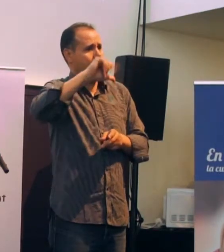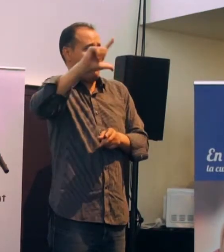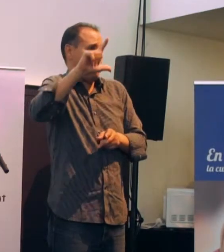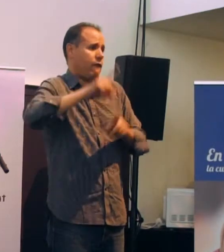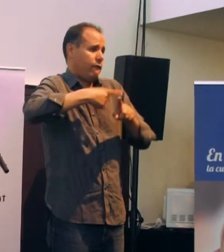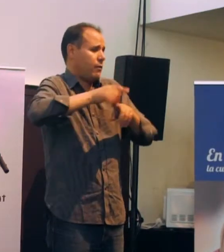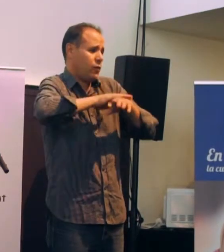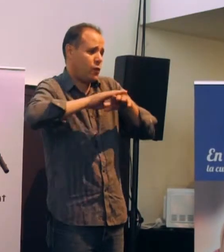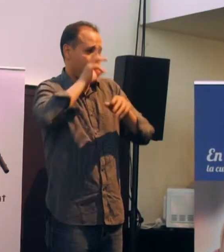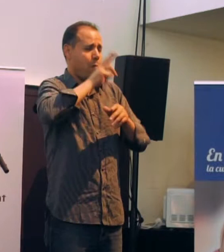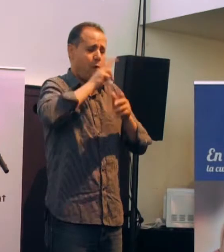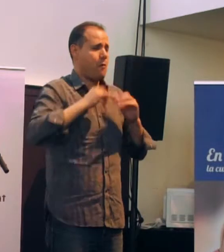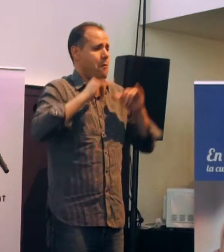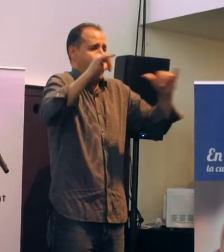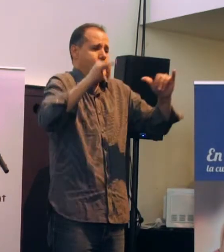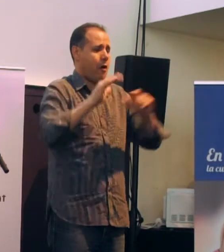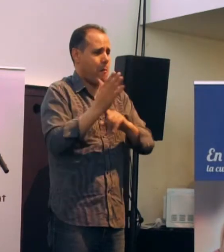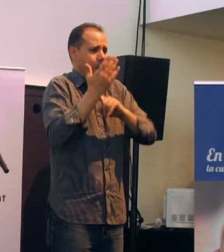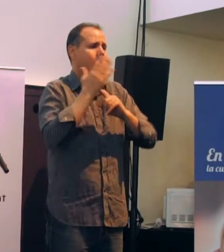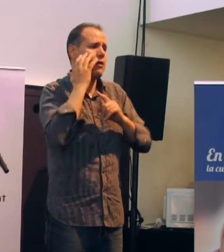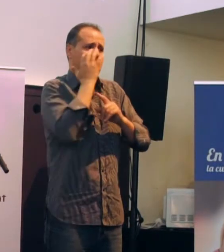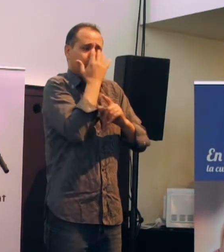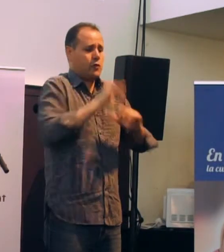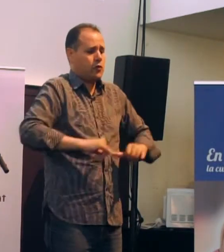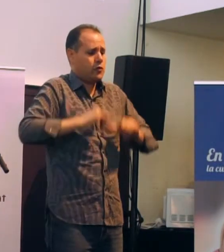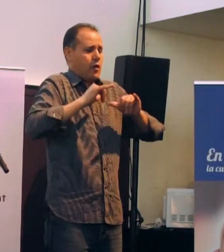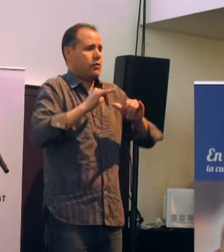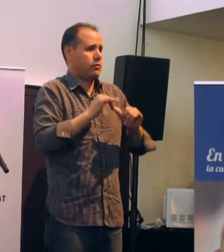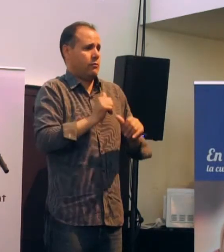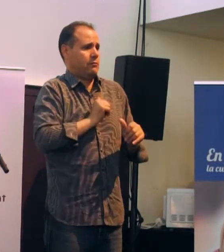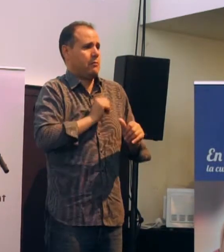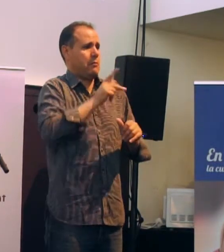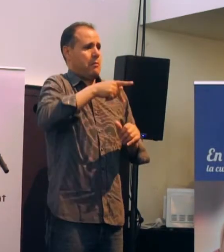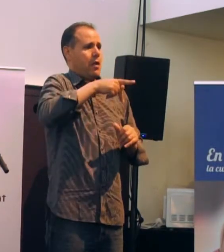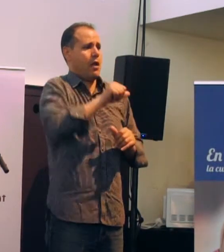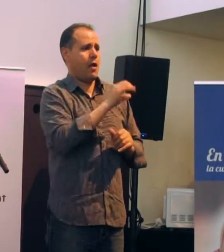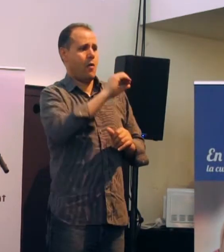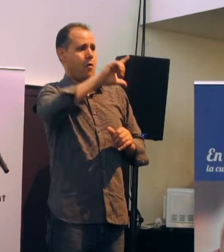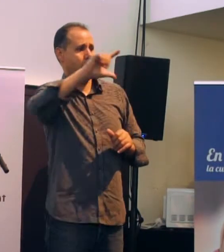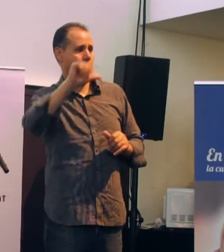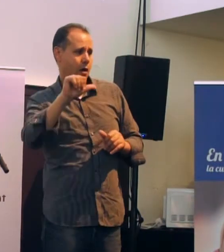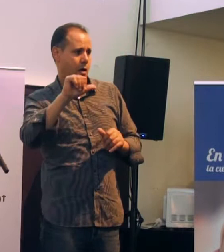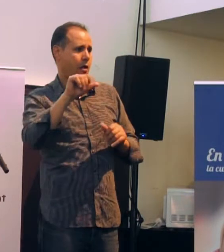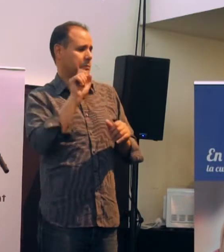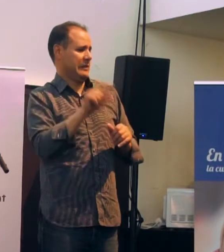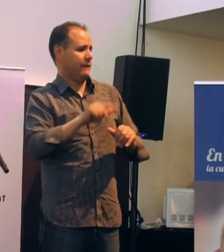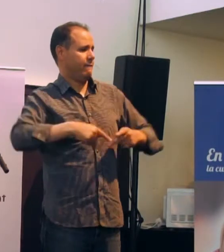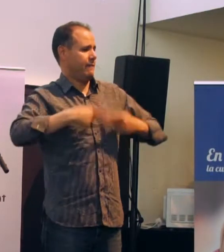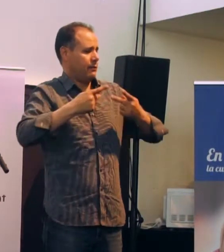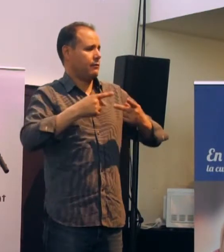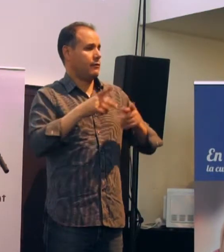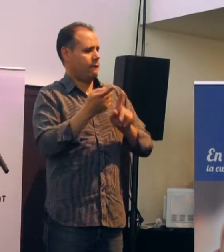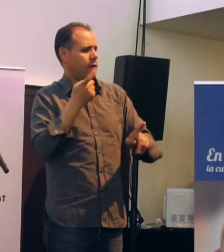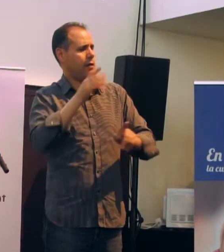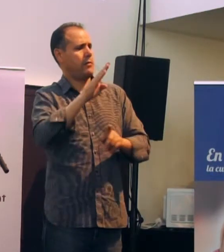tendre, plein d'humour, qui retrace l'adolescence et la vie de la jeune adulte du personnage de Paola dans la Colombie et l'Équateur contemporain, adapté de la